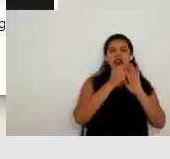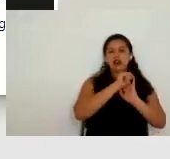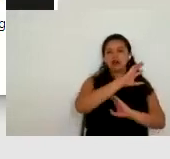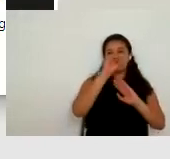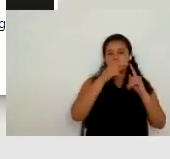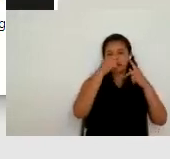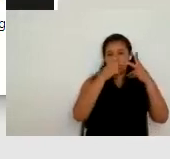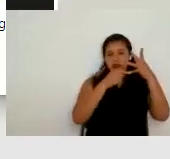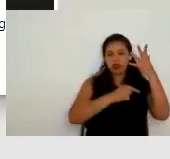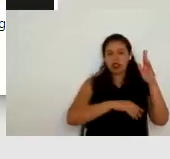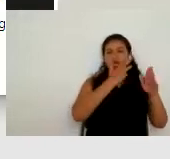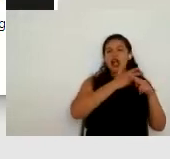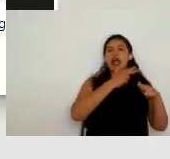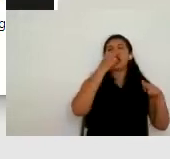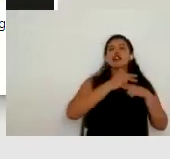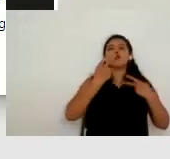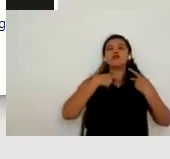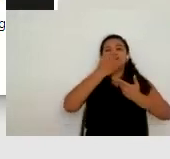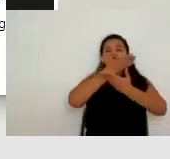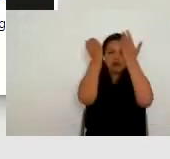analfabetos cero puntos